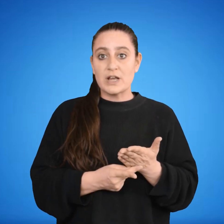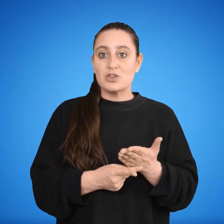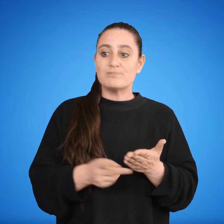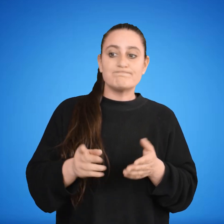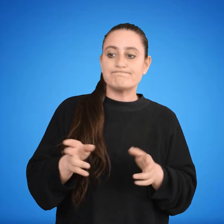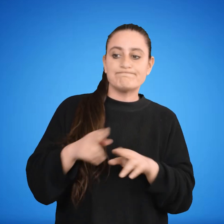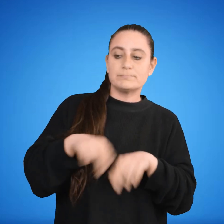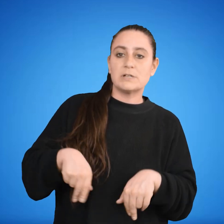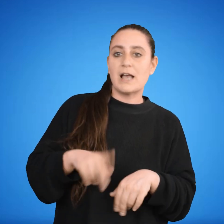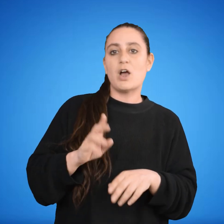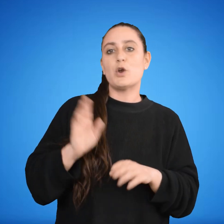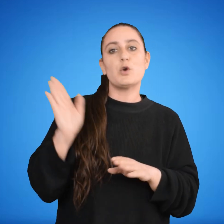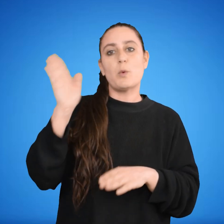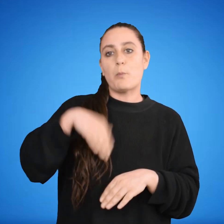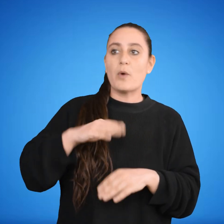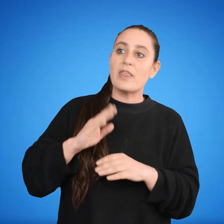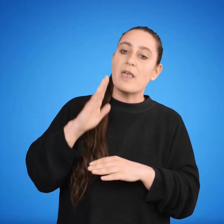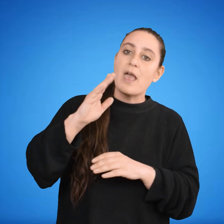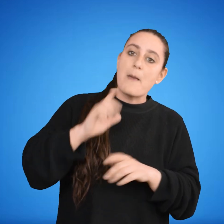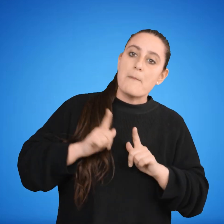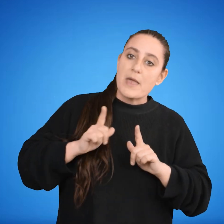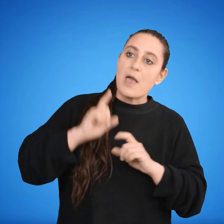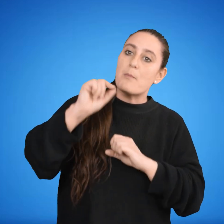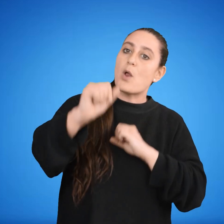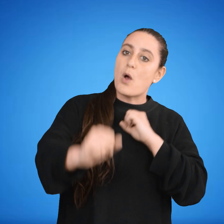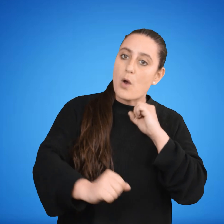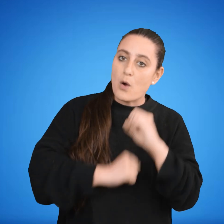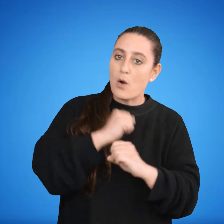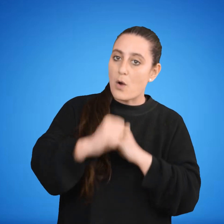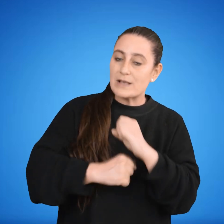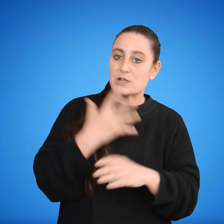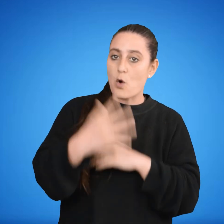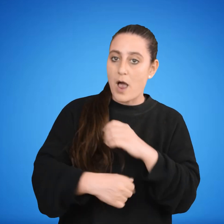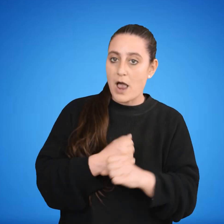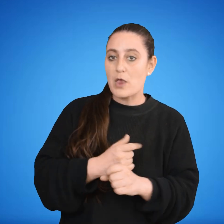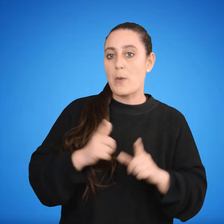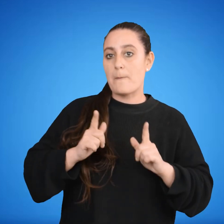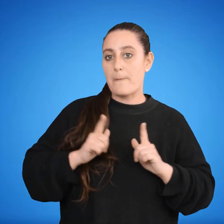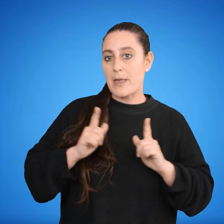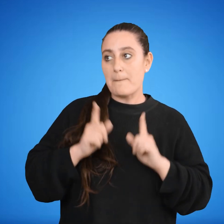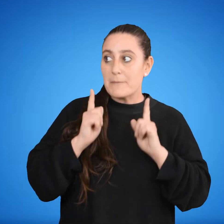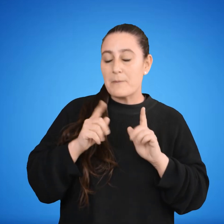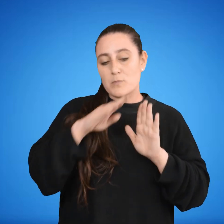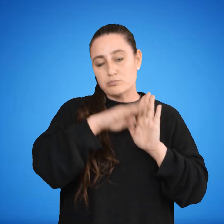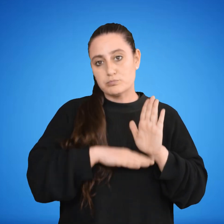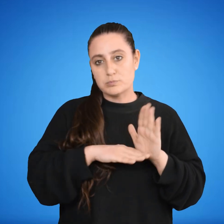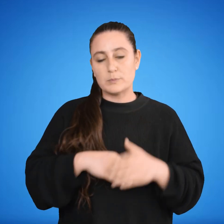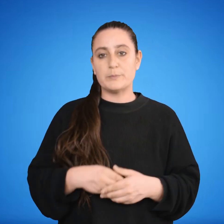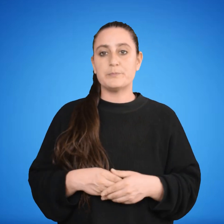no podrá reiterarse hasta el siguiente periodo legislativo, debiendo observar las mismas formalidades. Aprobada